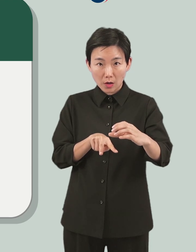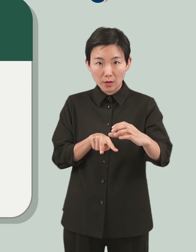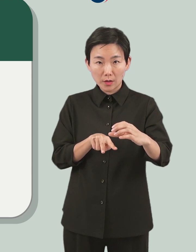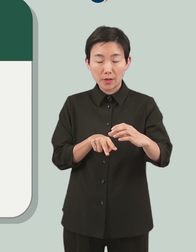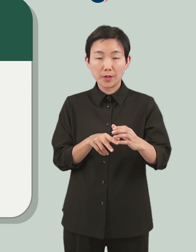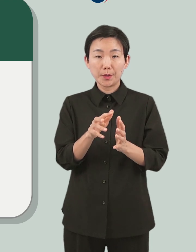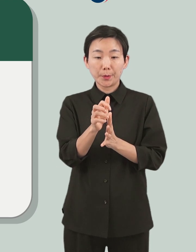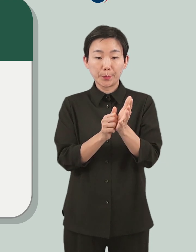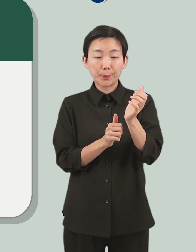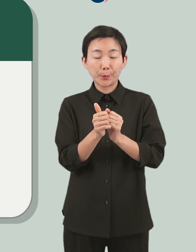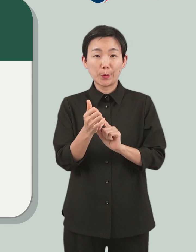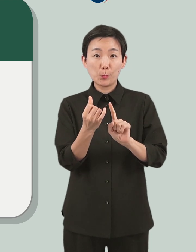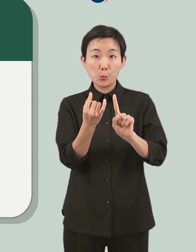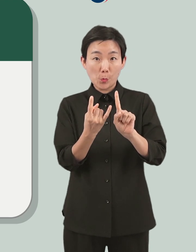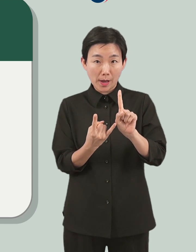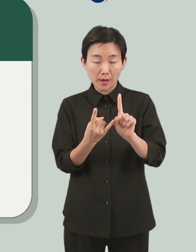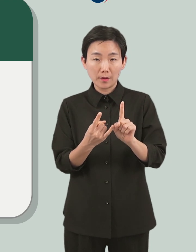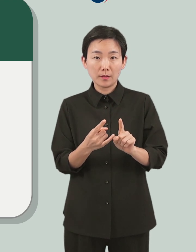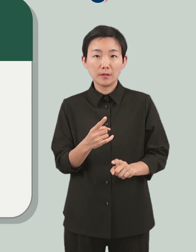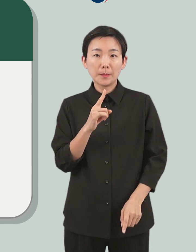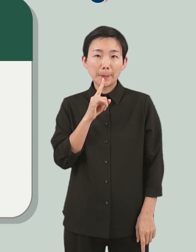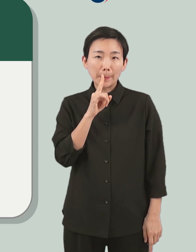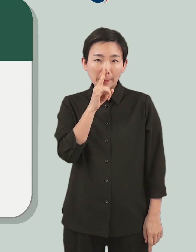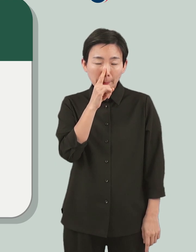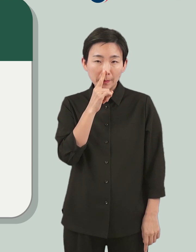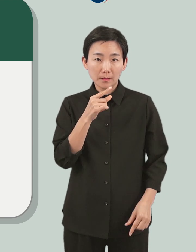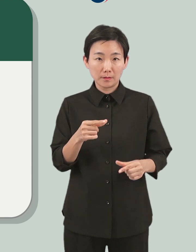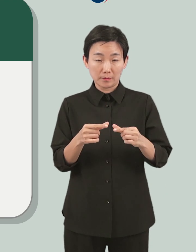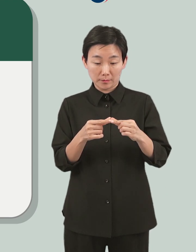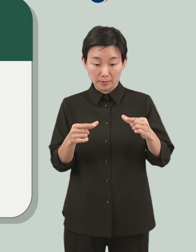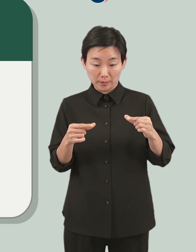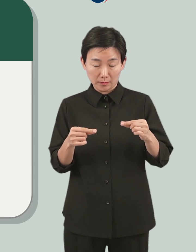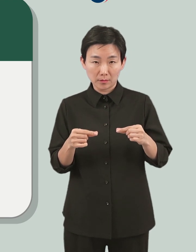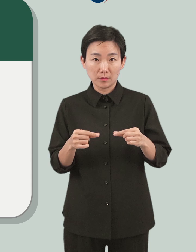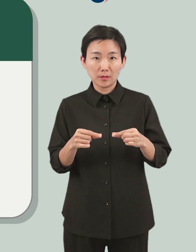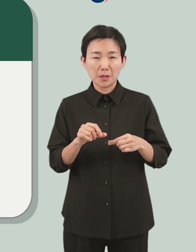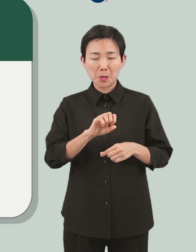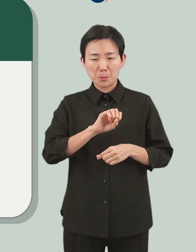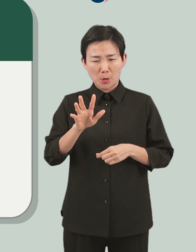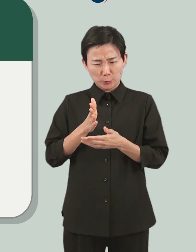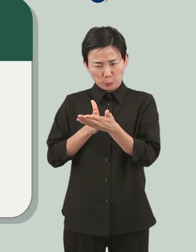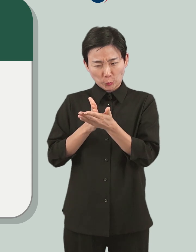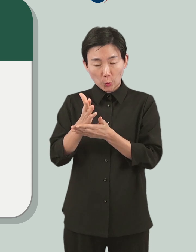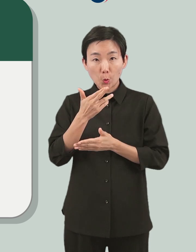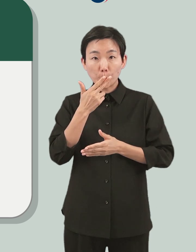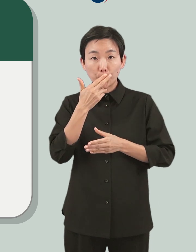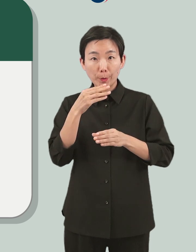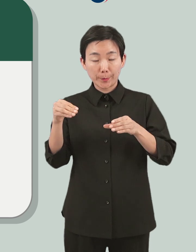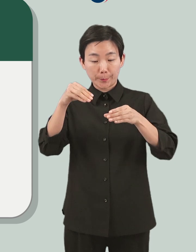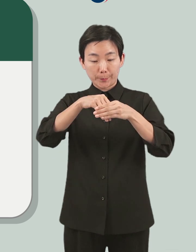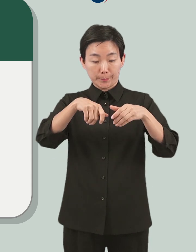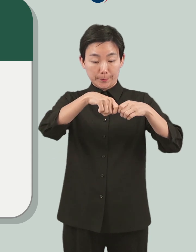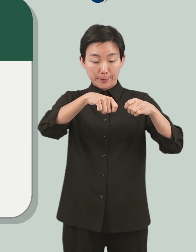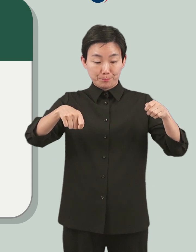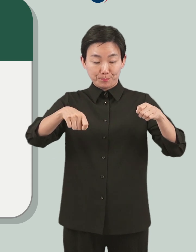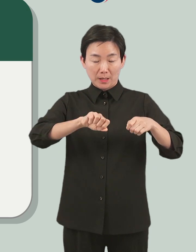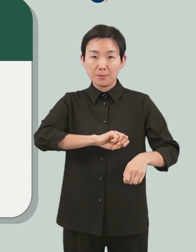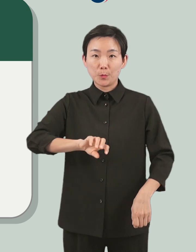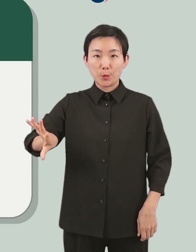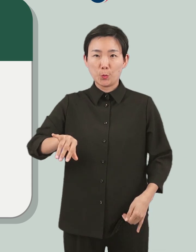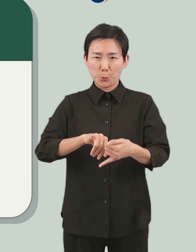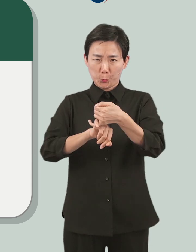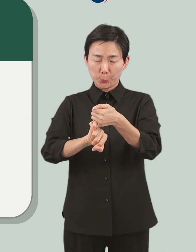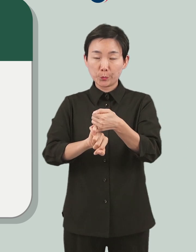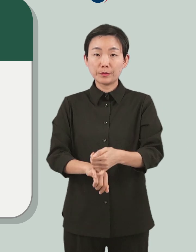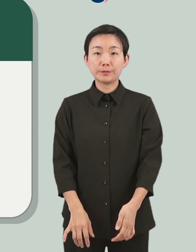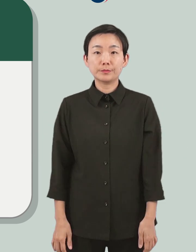대조선 씨와 검사 선티가 모두 나타난 경우 사용한 일회용 장갑, 면봉, 디바이스 등은 폐기용 비닐